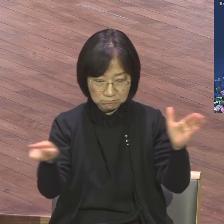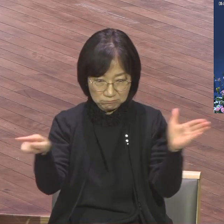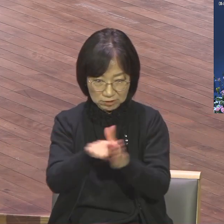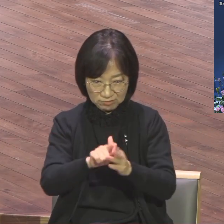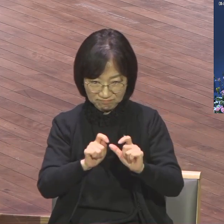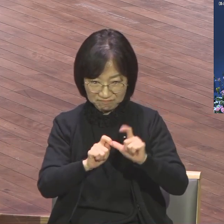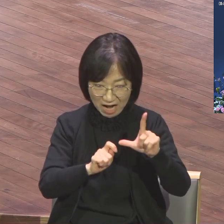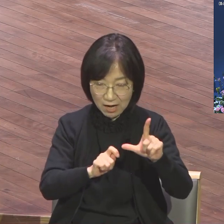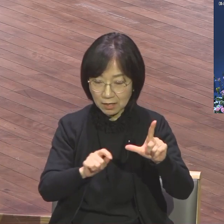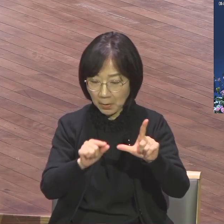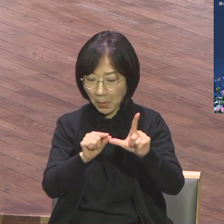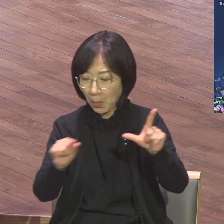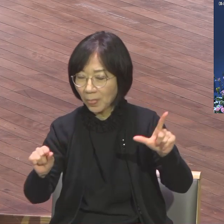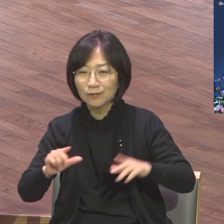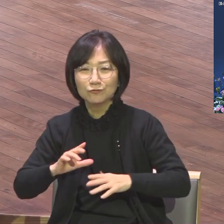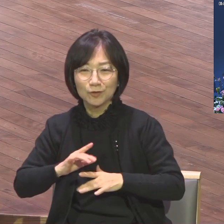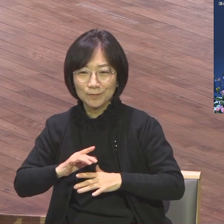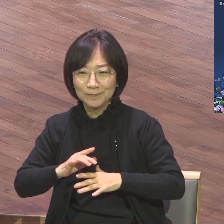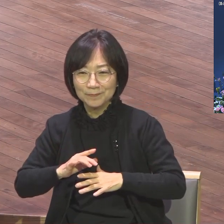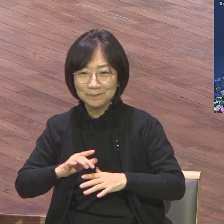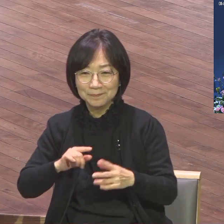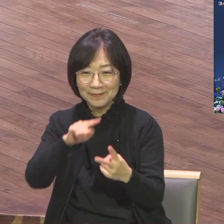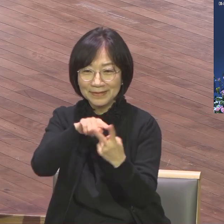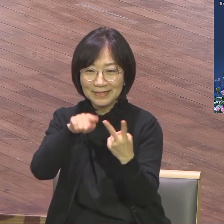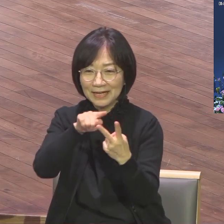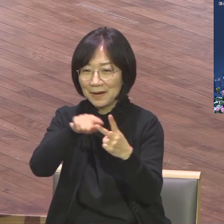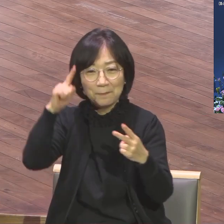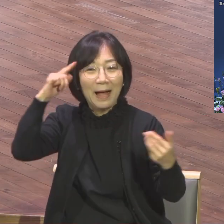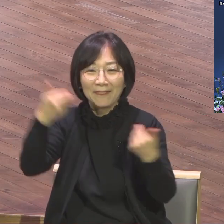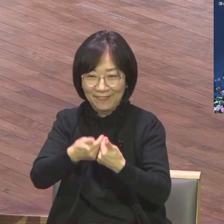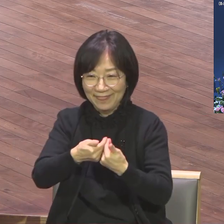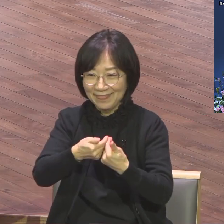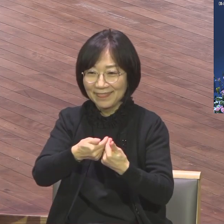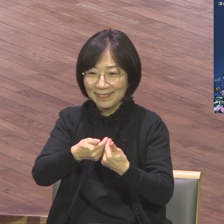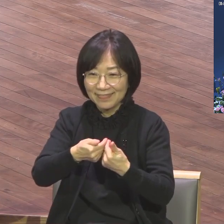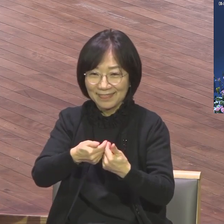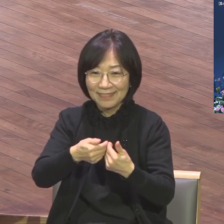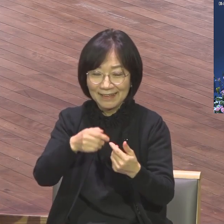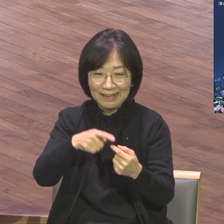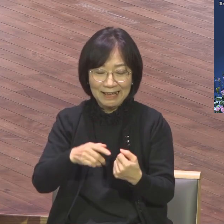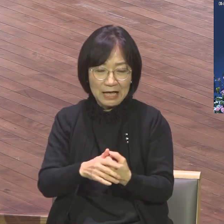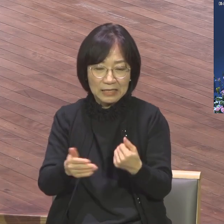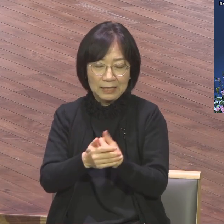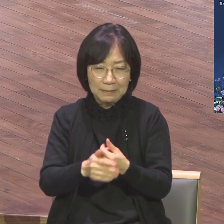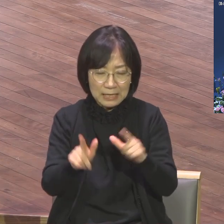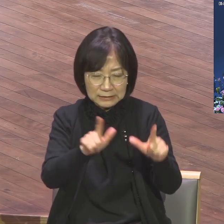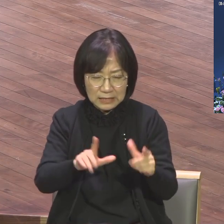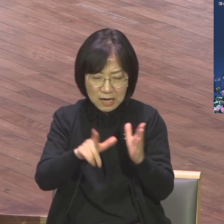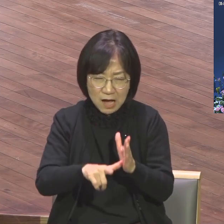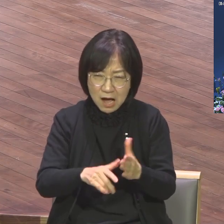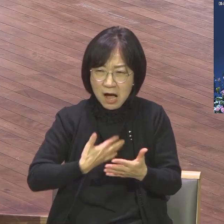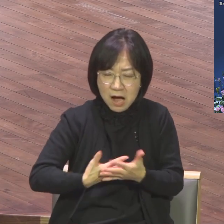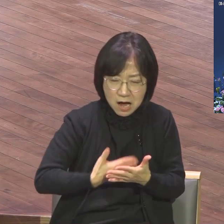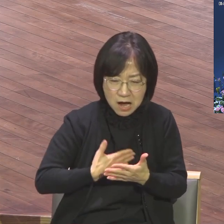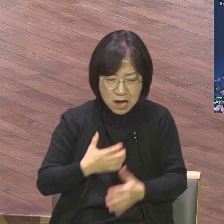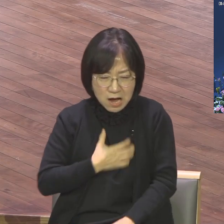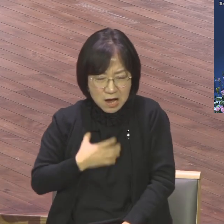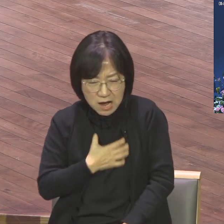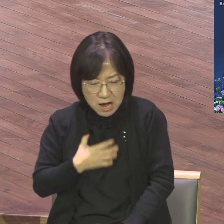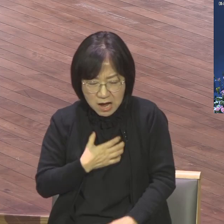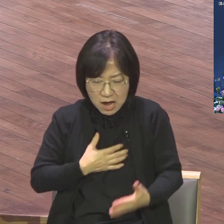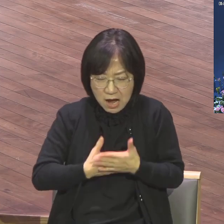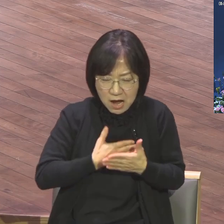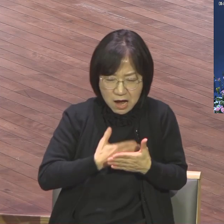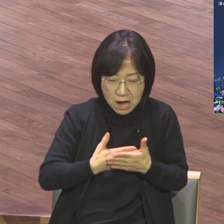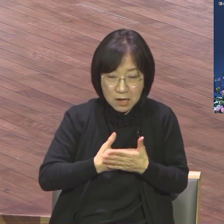없어요. 요런 상관관계가 있습니다. 그래서 늘 살면서 막 불안해하고 초조해하고